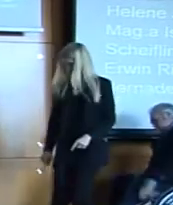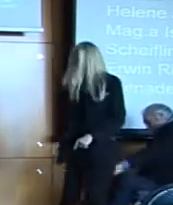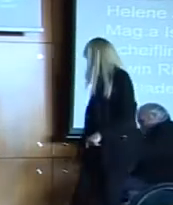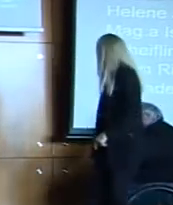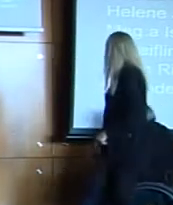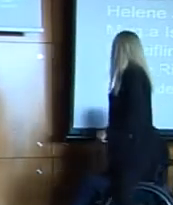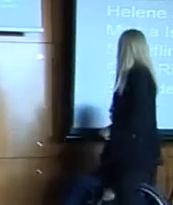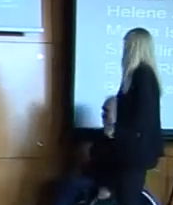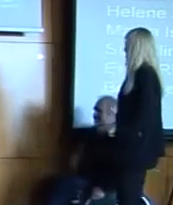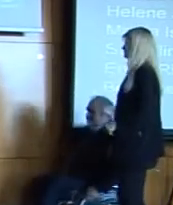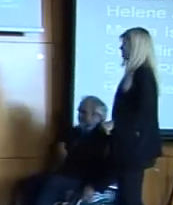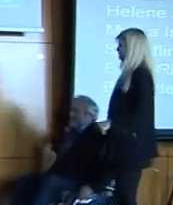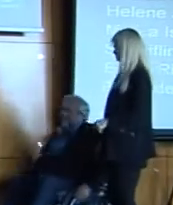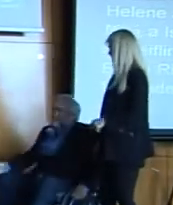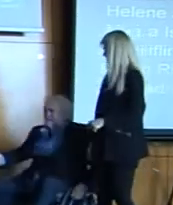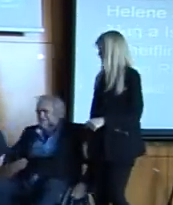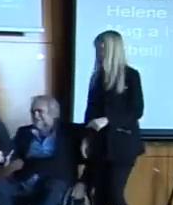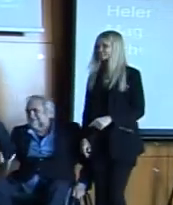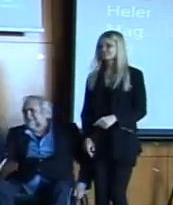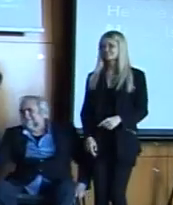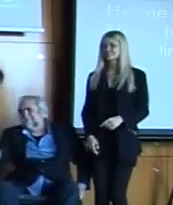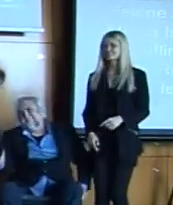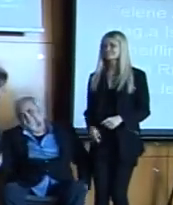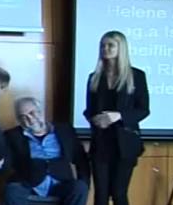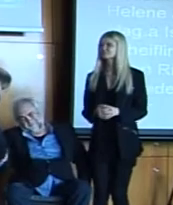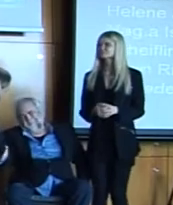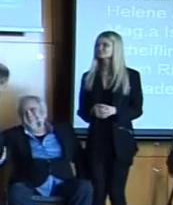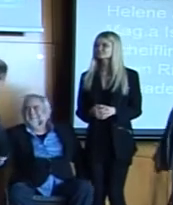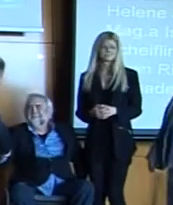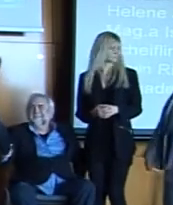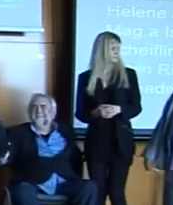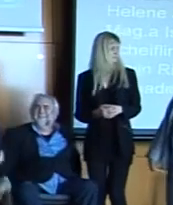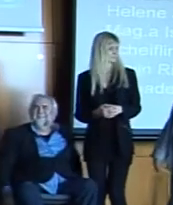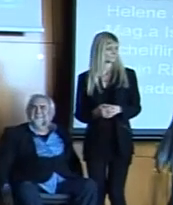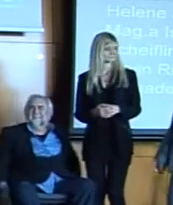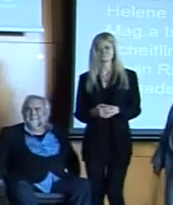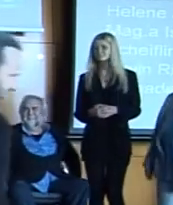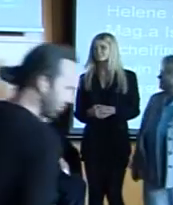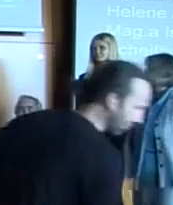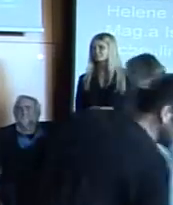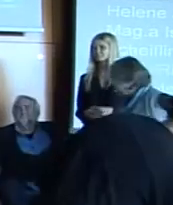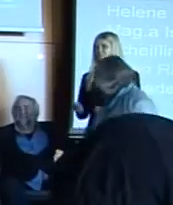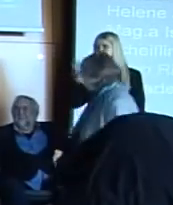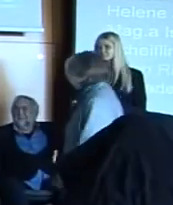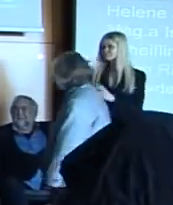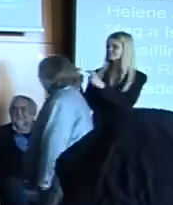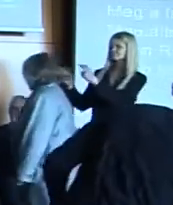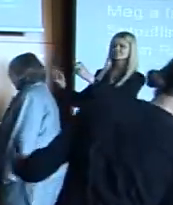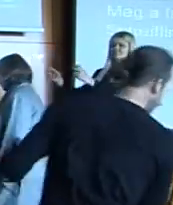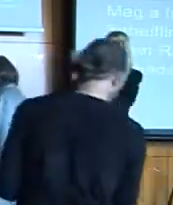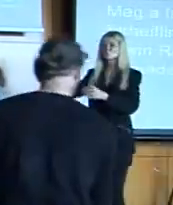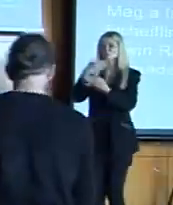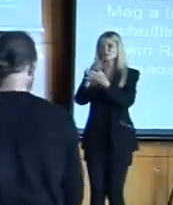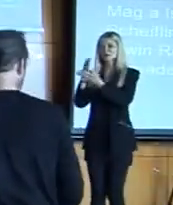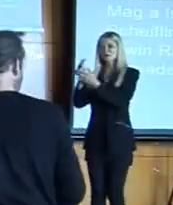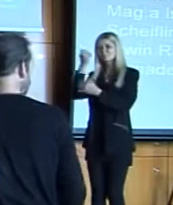Ich hoffe, wir haben es geschafft, dass alle einen Platz haben, Frau Trinkel. Wir freuen uns sehr. Bitte schön, wir werden uns irgendwie gut verteilen. Habt ihr jetzt